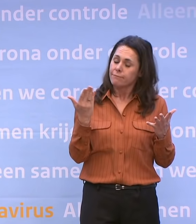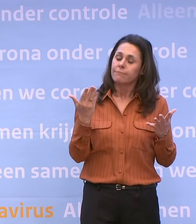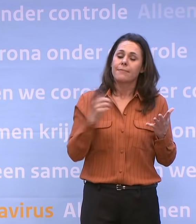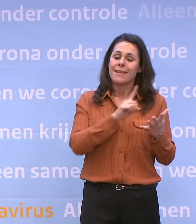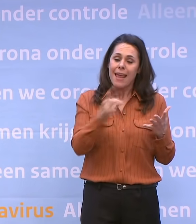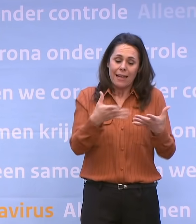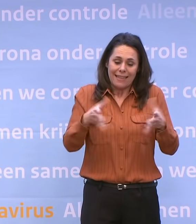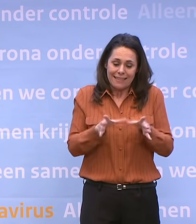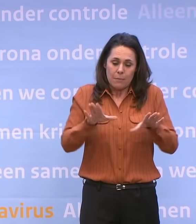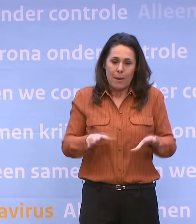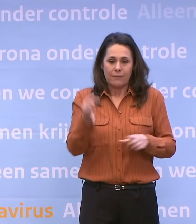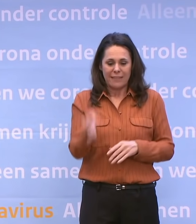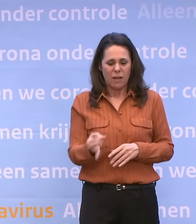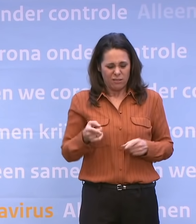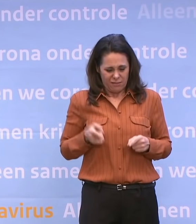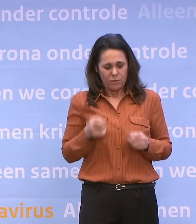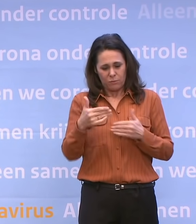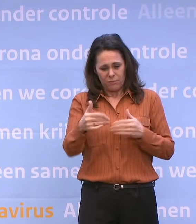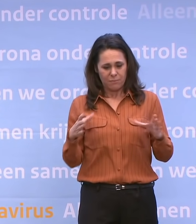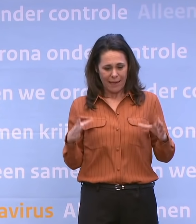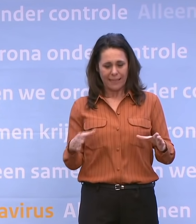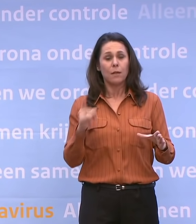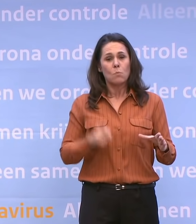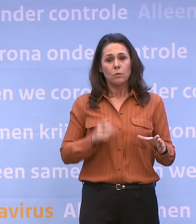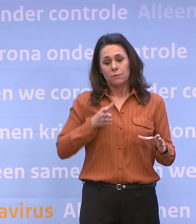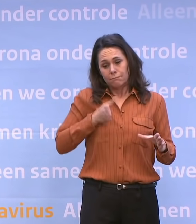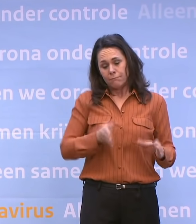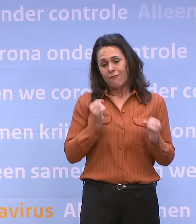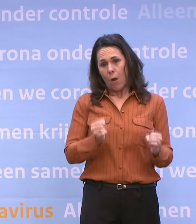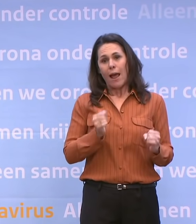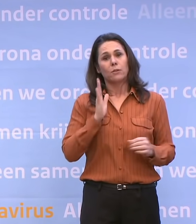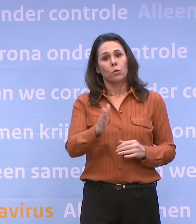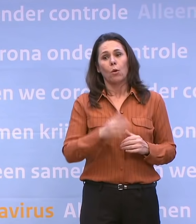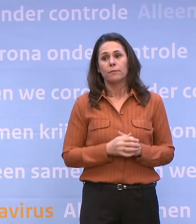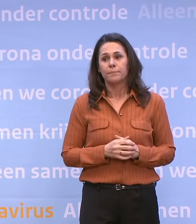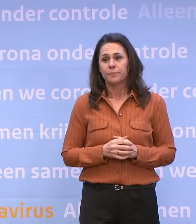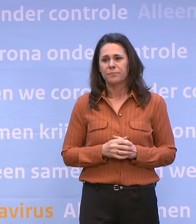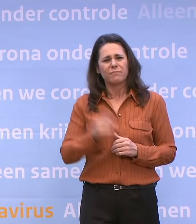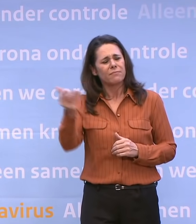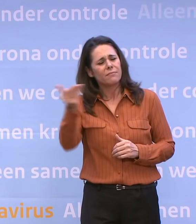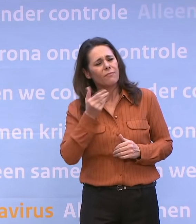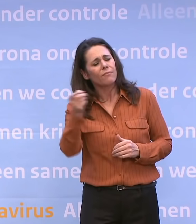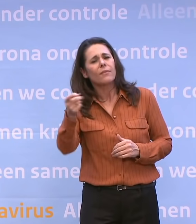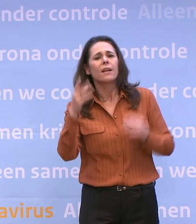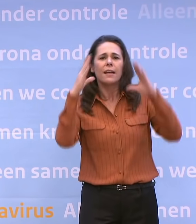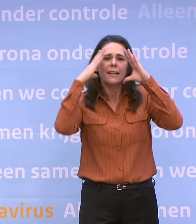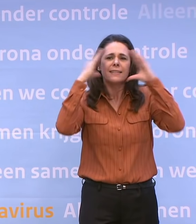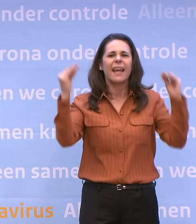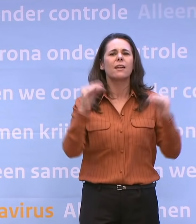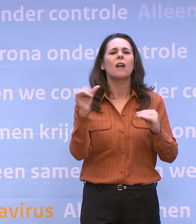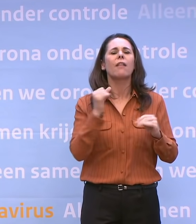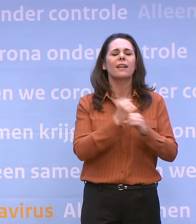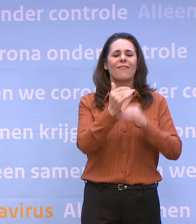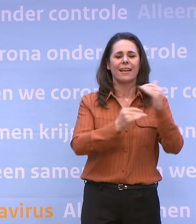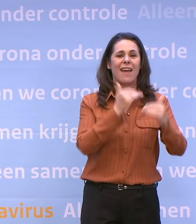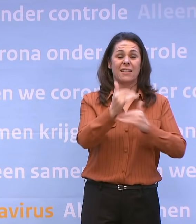dingen waar we ons op dit moment in overgrote mate aan houden. Daar moeten we wel mee doorgaan. Want het punt is natuurlijk dat Nederland een andere werkwijze